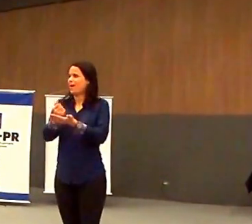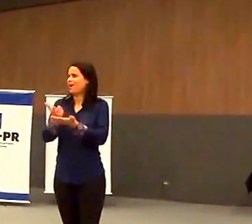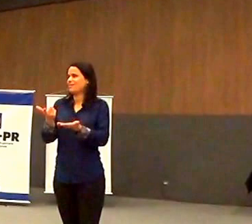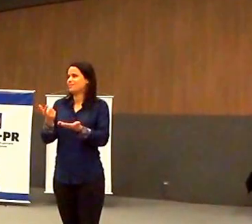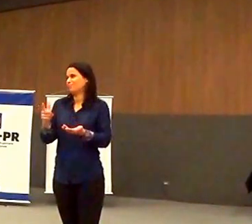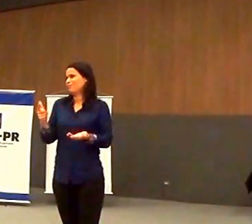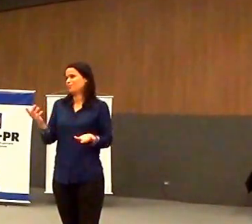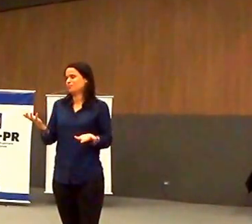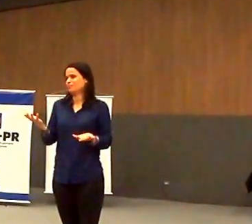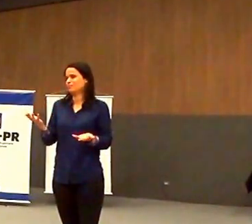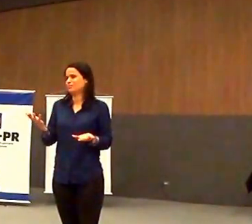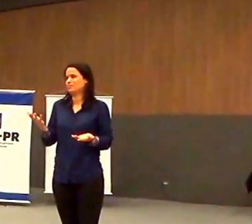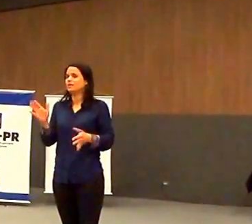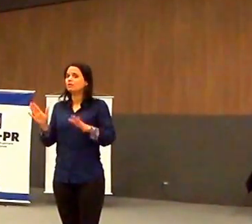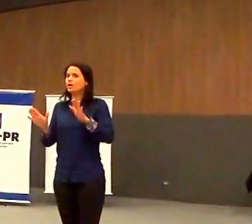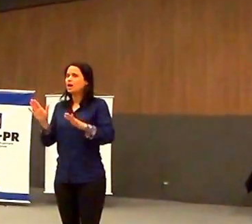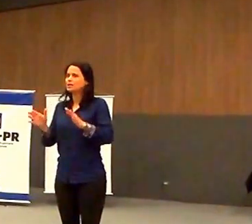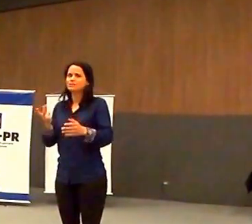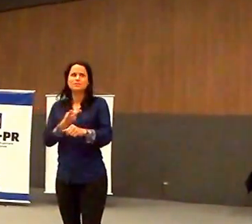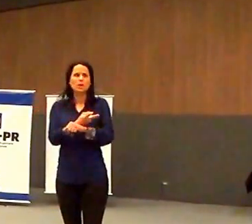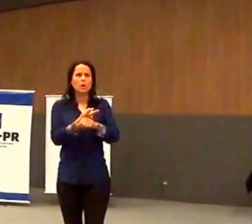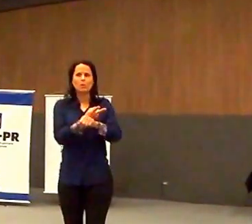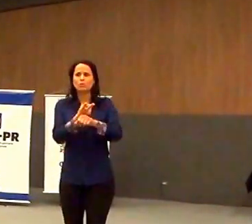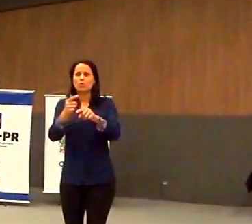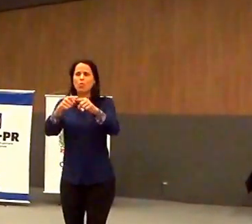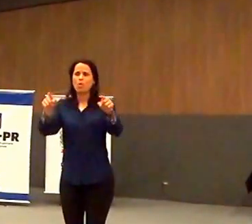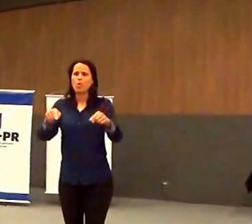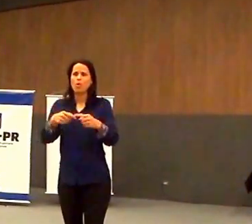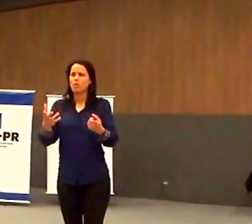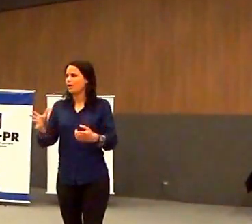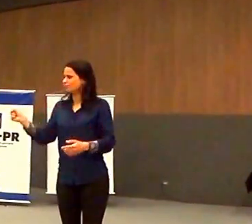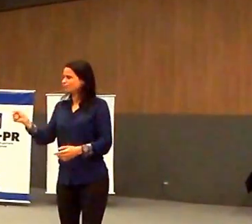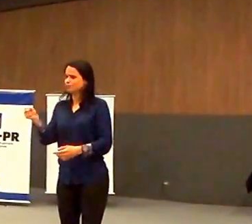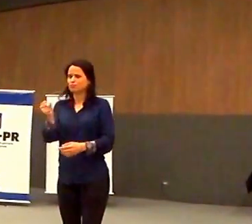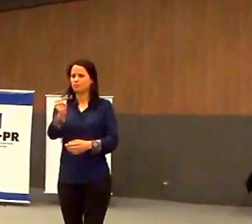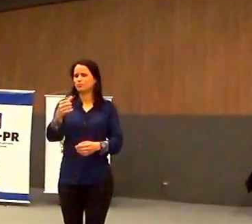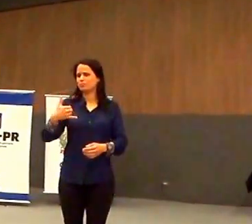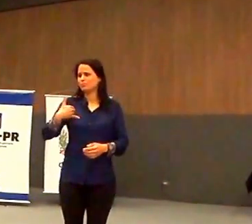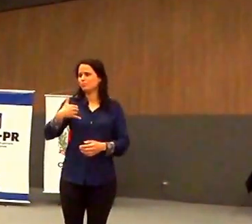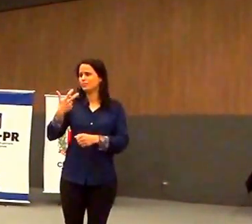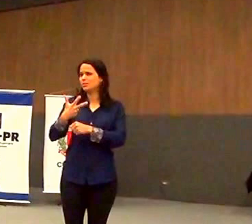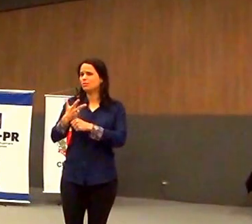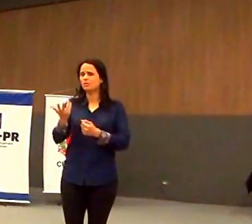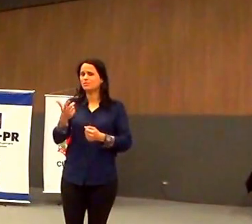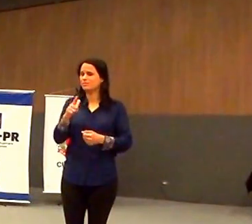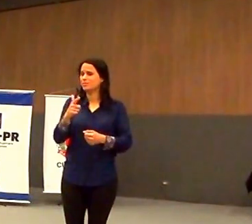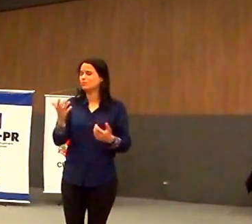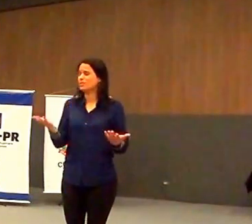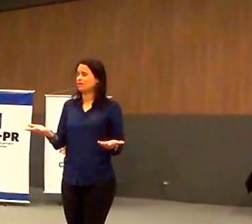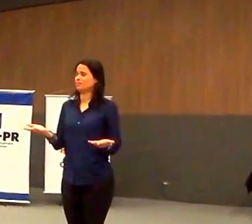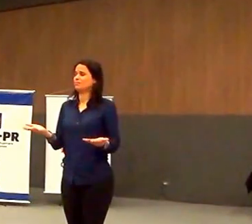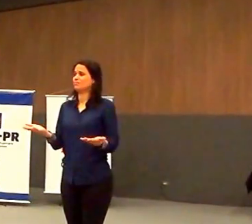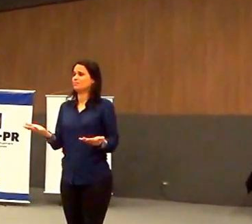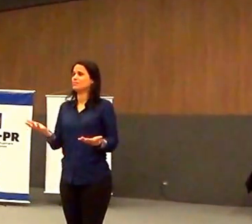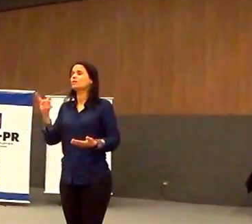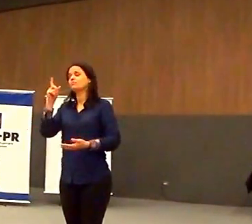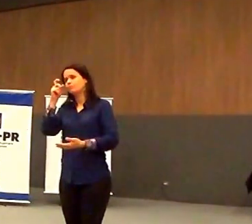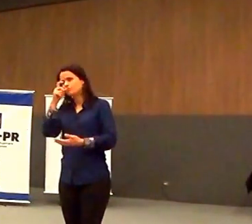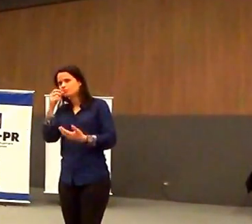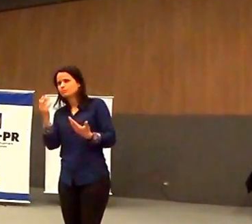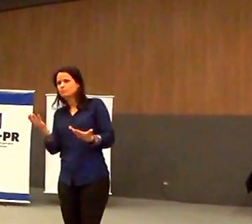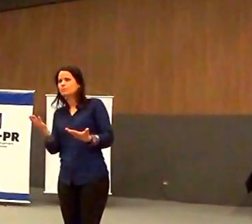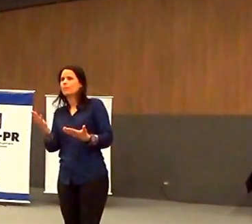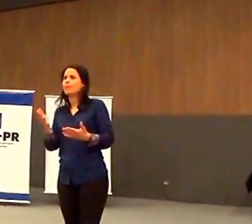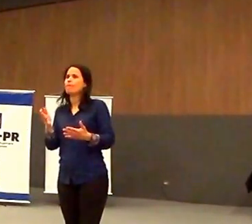asilo. O idoso poderia ir para um centro-dia. O que é o centro-dia? É uma creche para o idoso. O idoso, a família